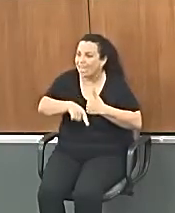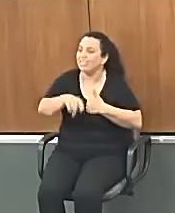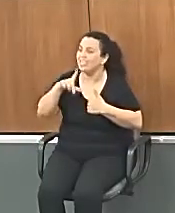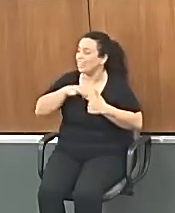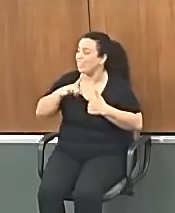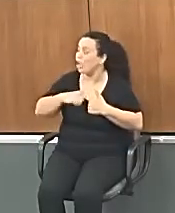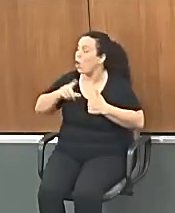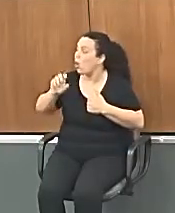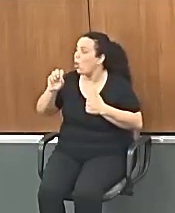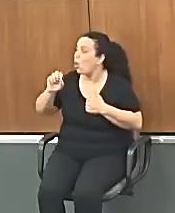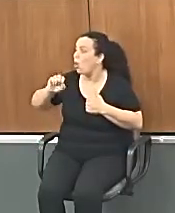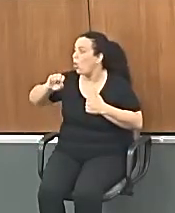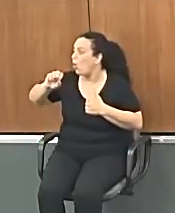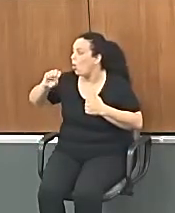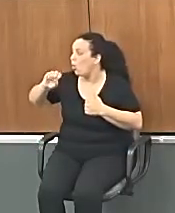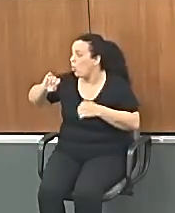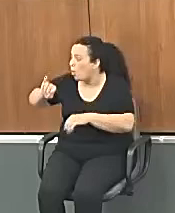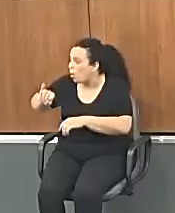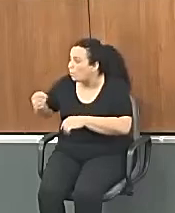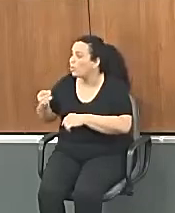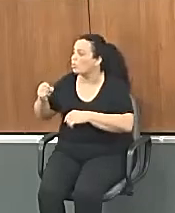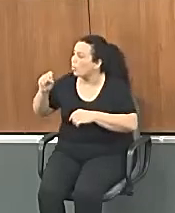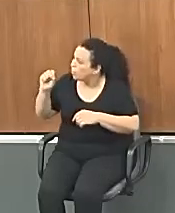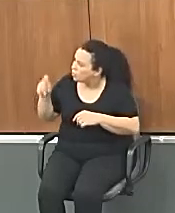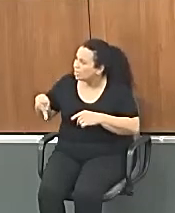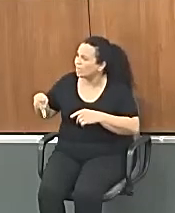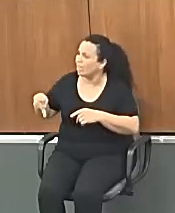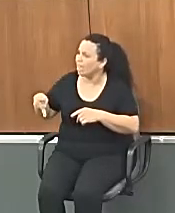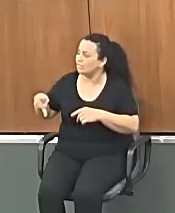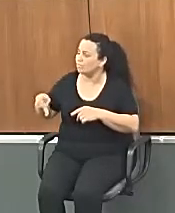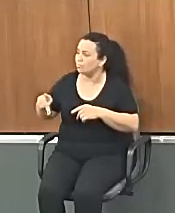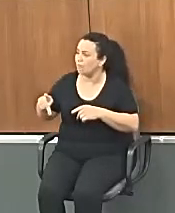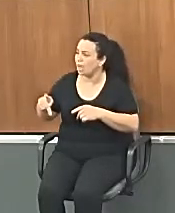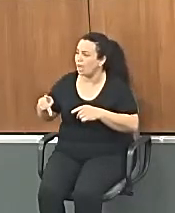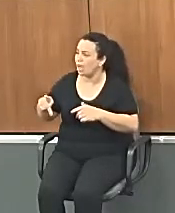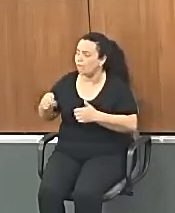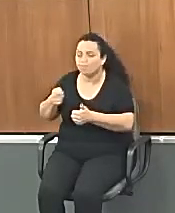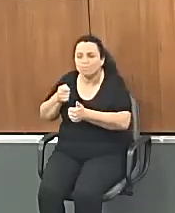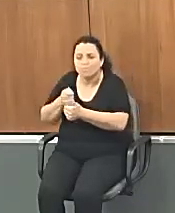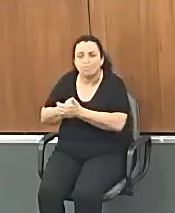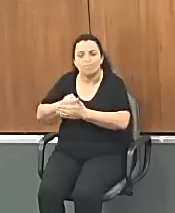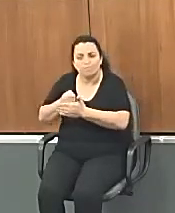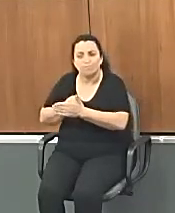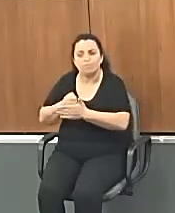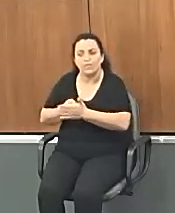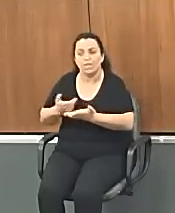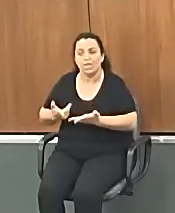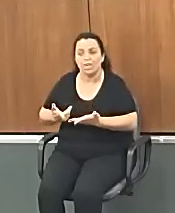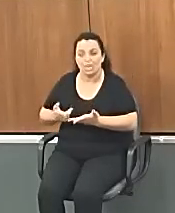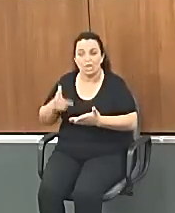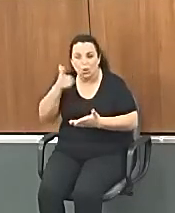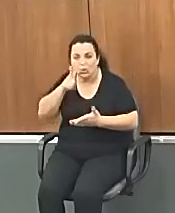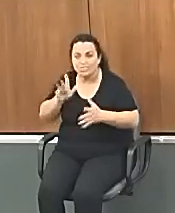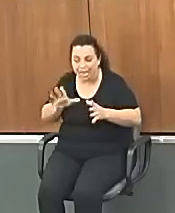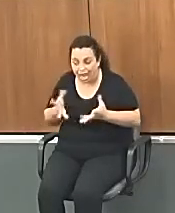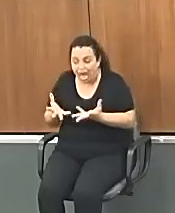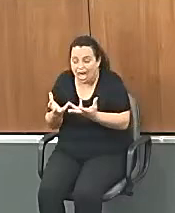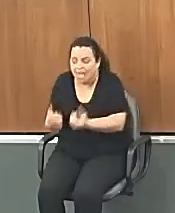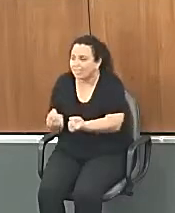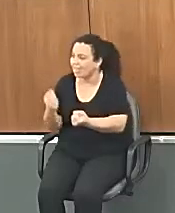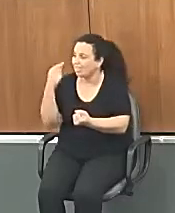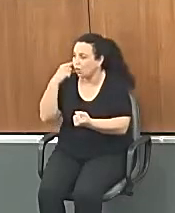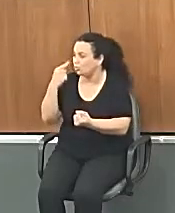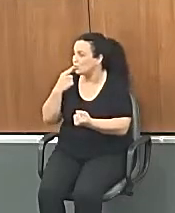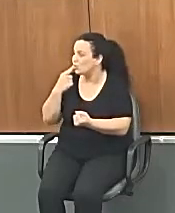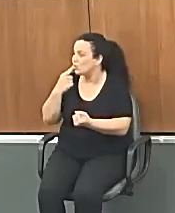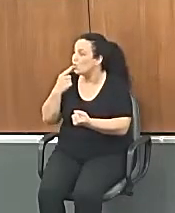ver é um treinamento que vem atender a sua necessidade e que possamos